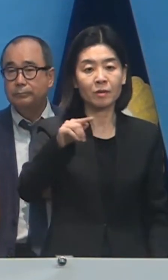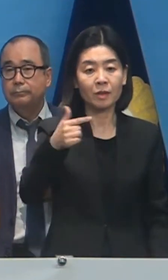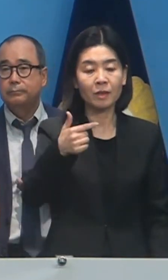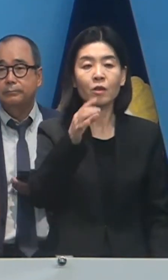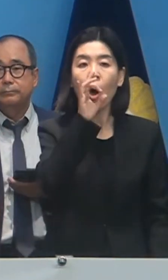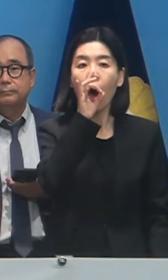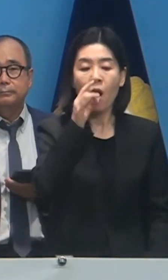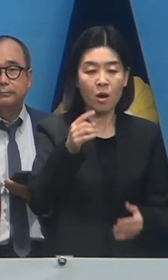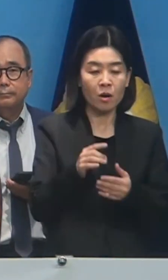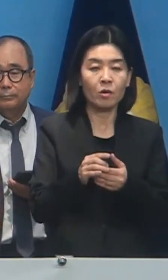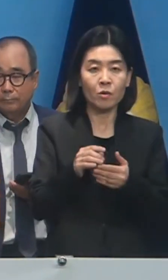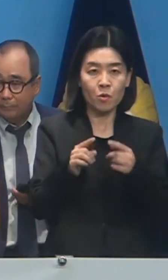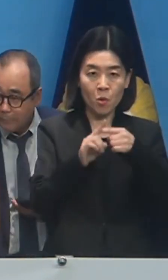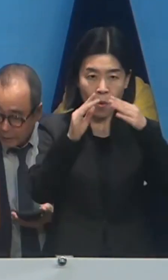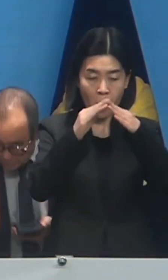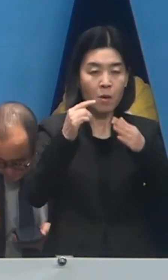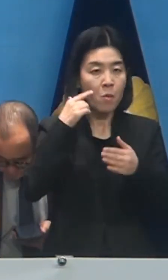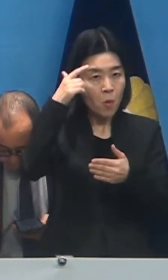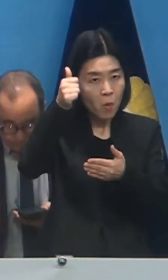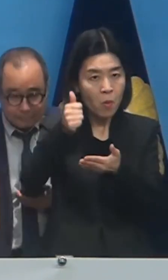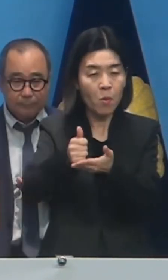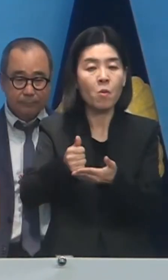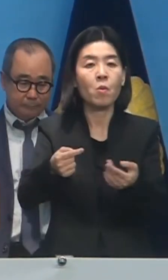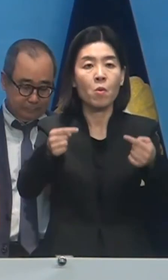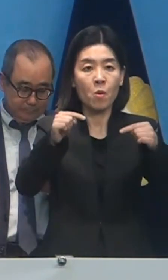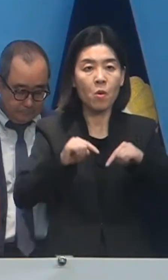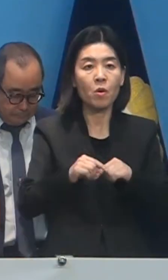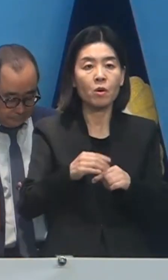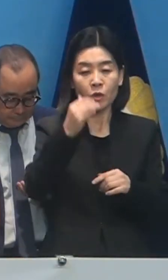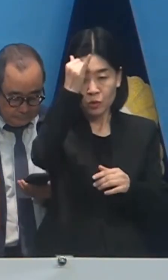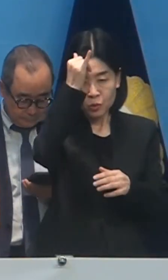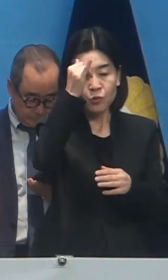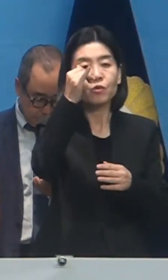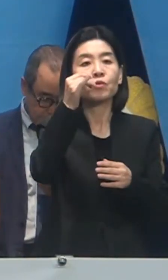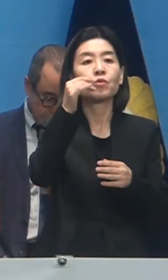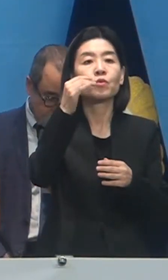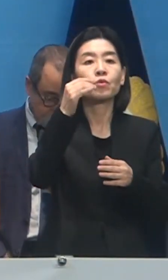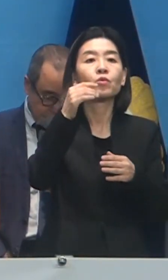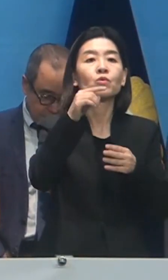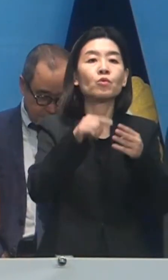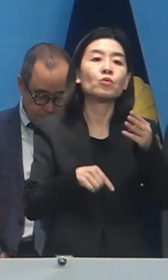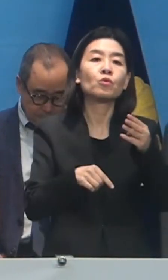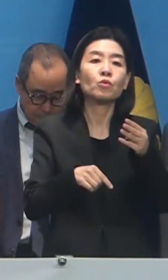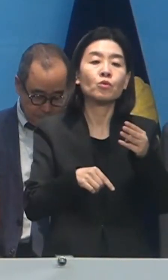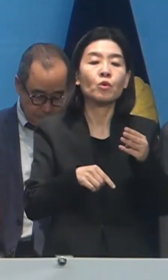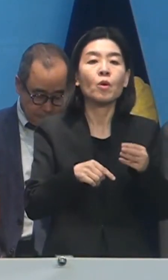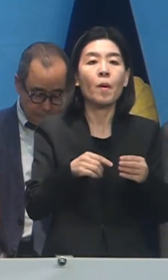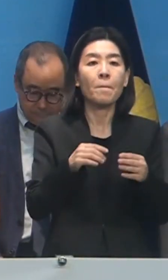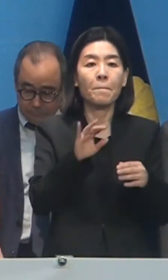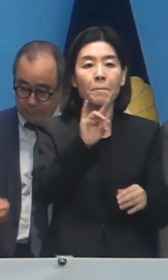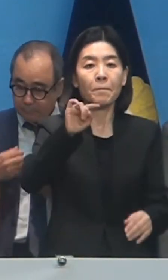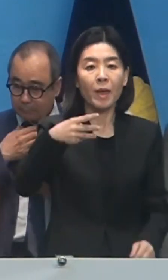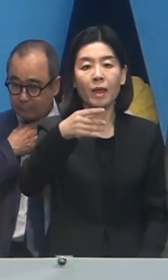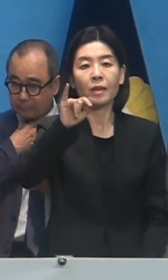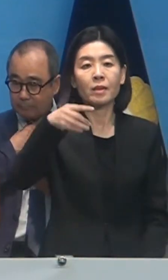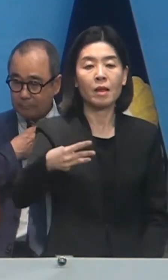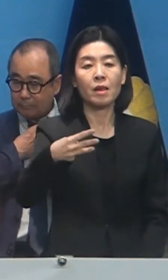성산중앙교회 최광석 목사님 참석하셨습니다. 충주 베델교회 황효덕 목사님